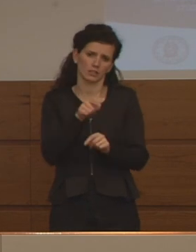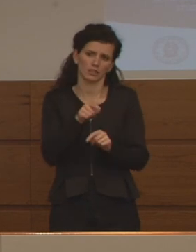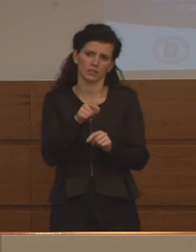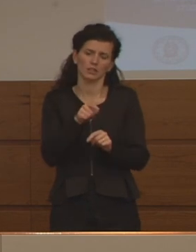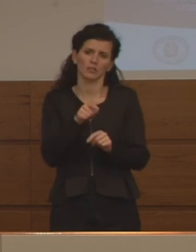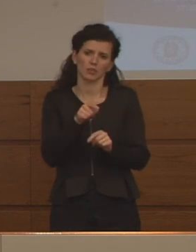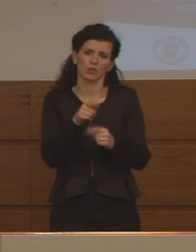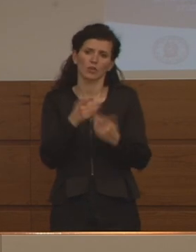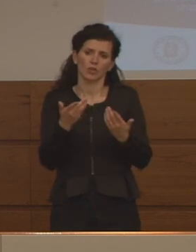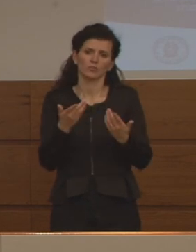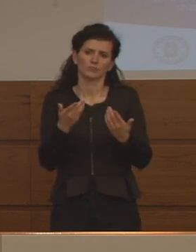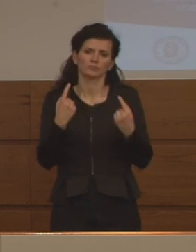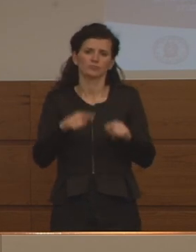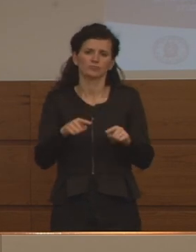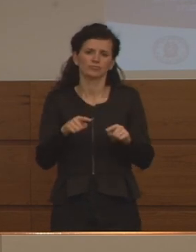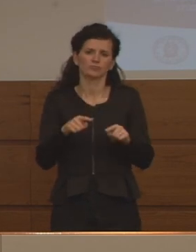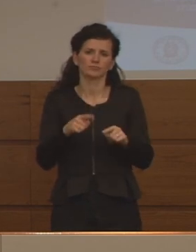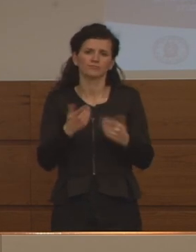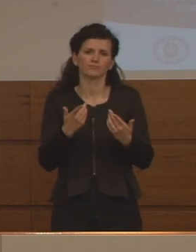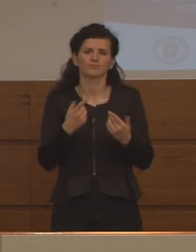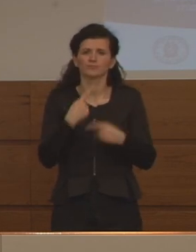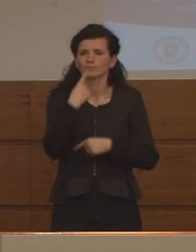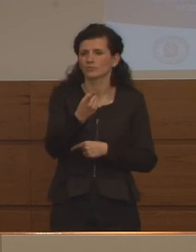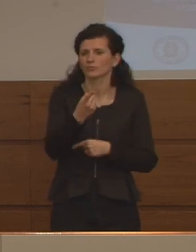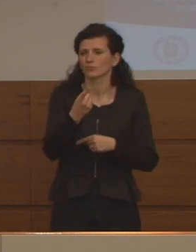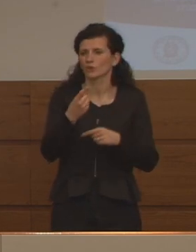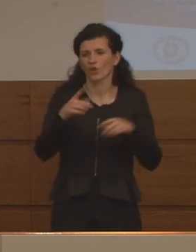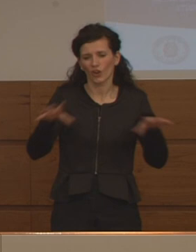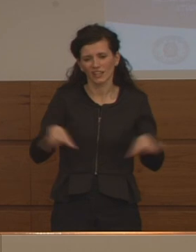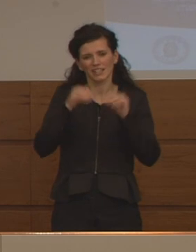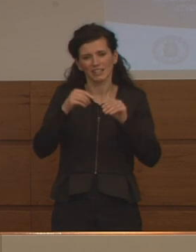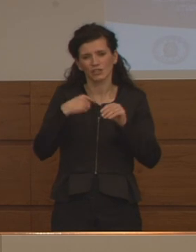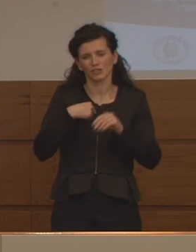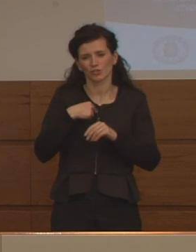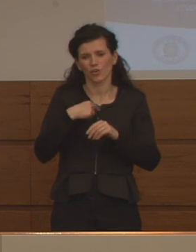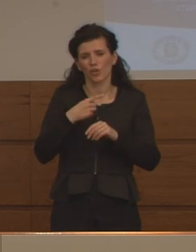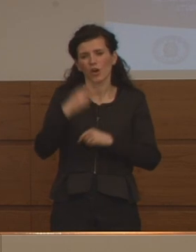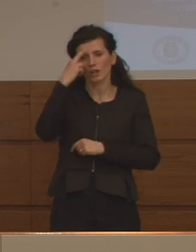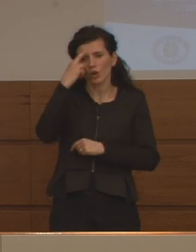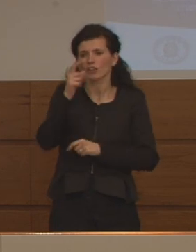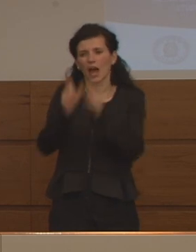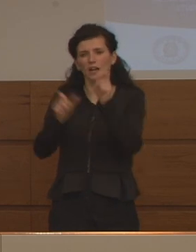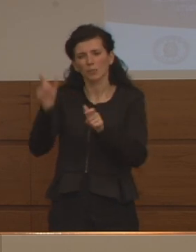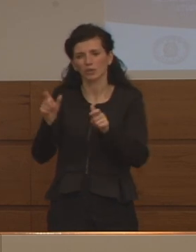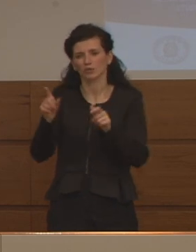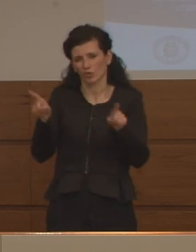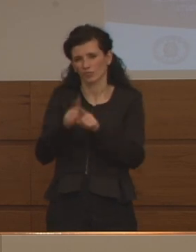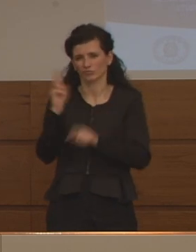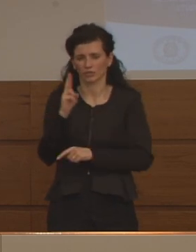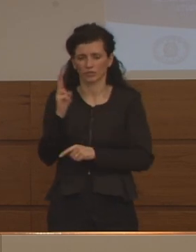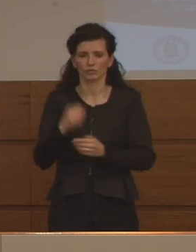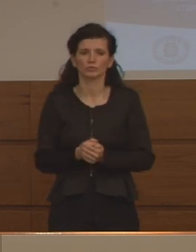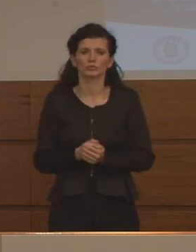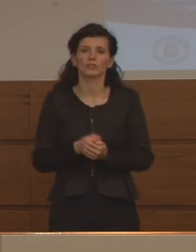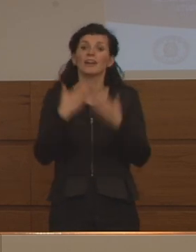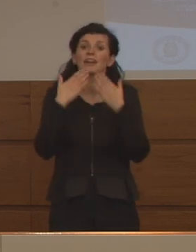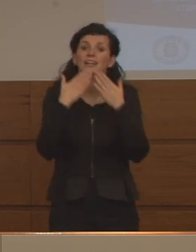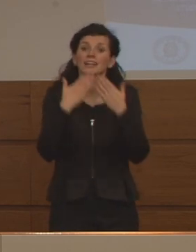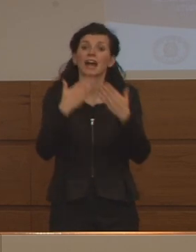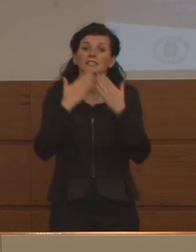un'ora quei concetti di pietas umana con cui iniziato il mio commento oggi grazie